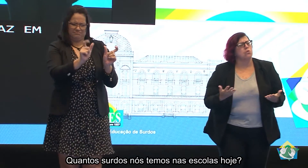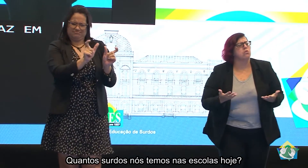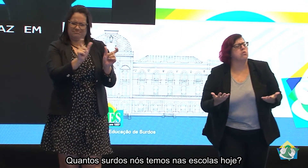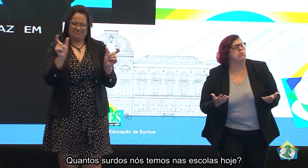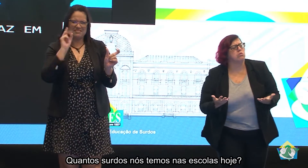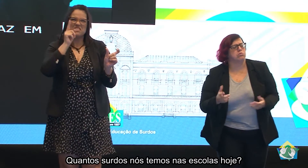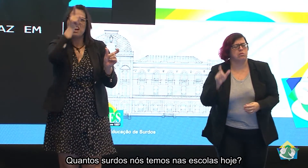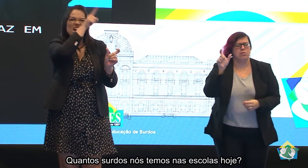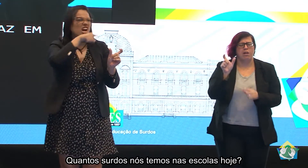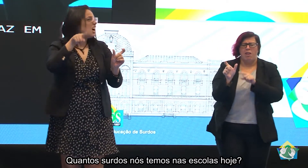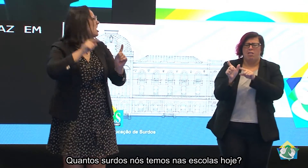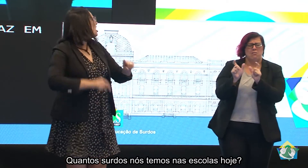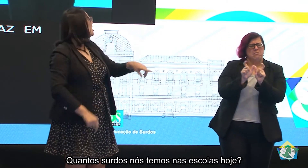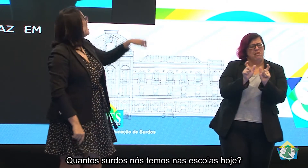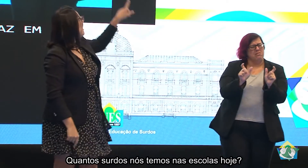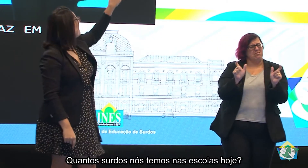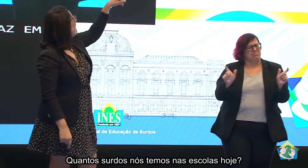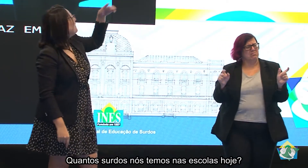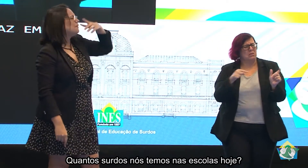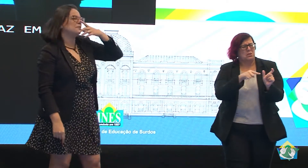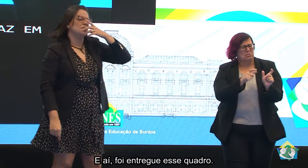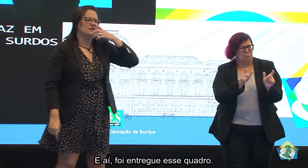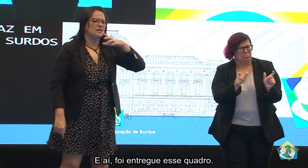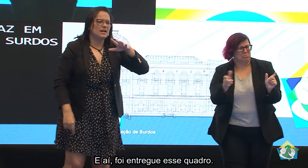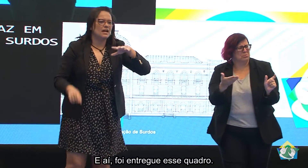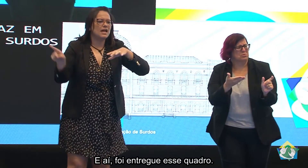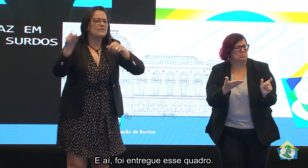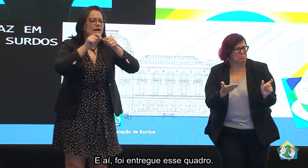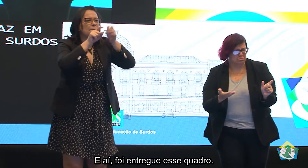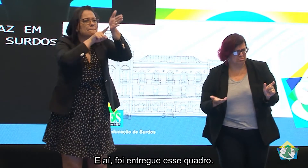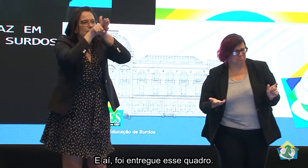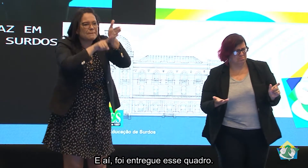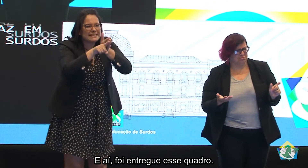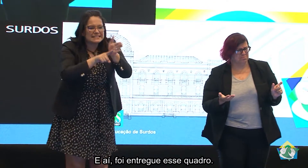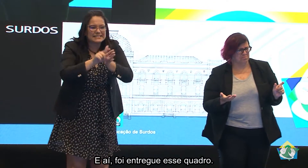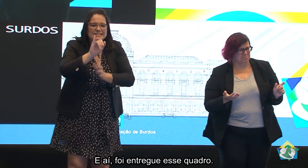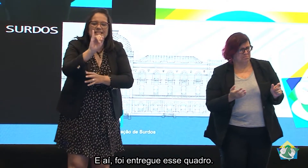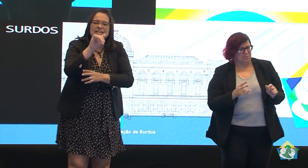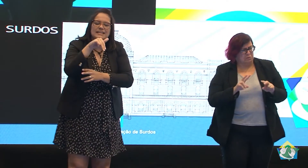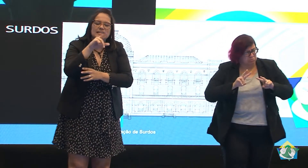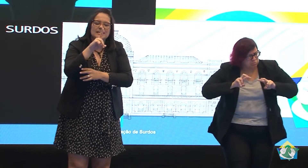Quantos surdos nós temos nas escolas hoje? E aí foi entregue esse quadro.